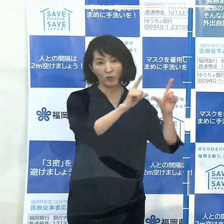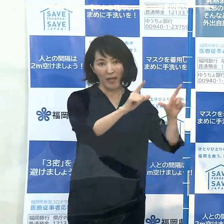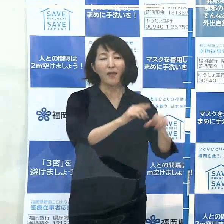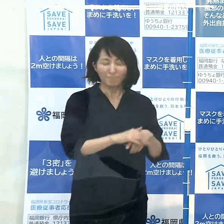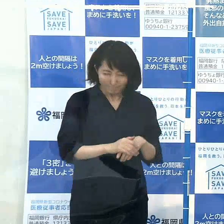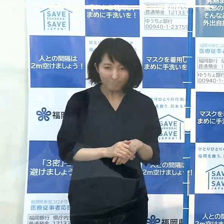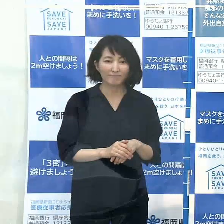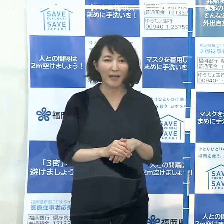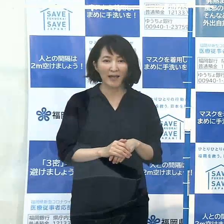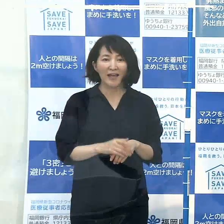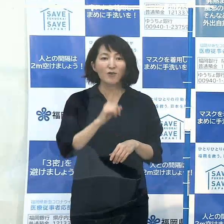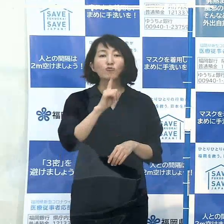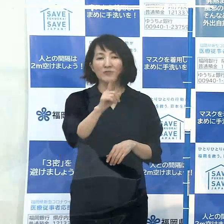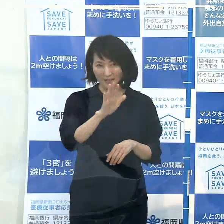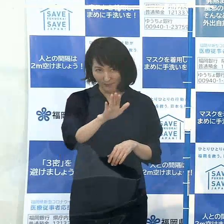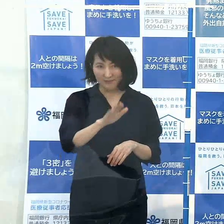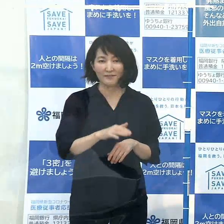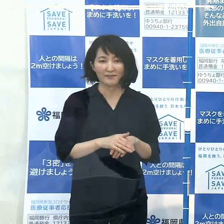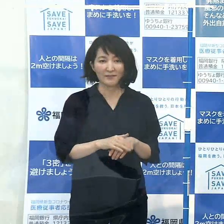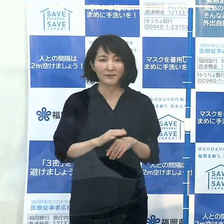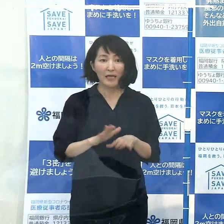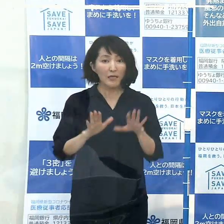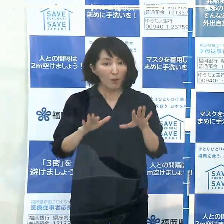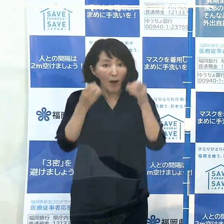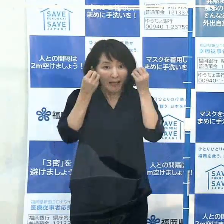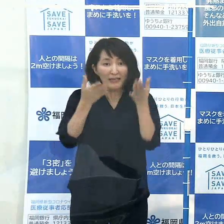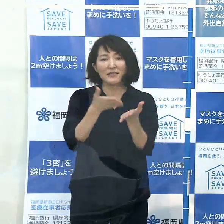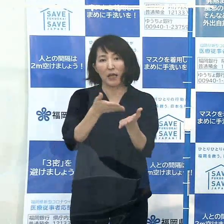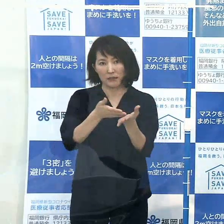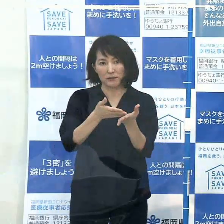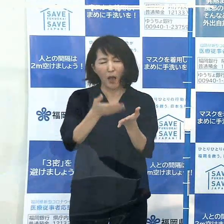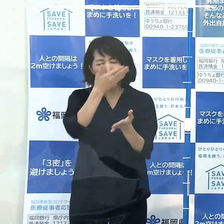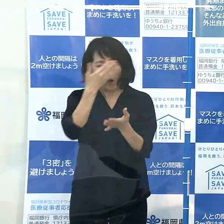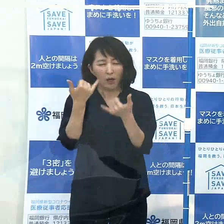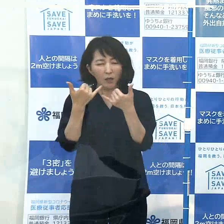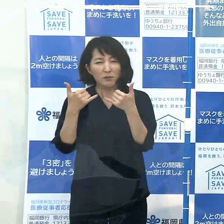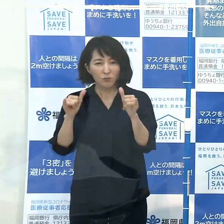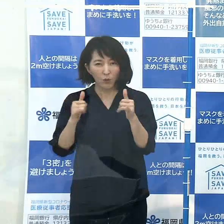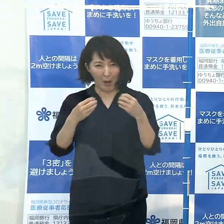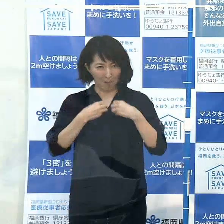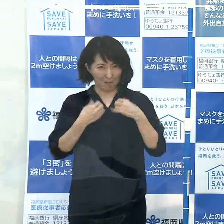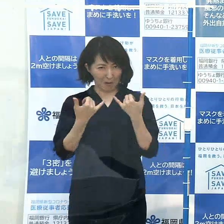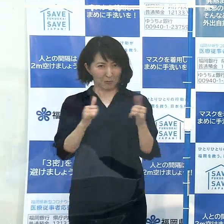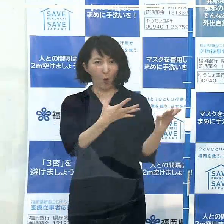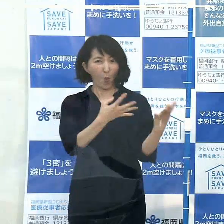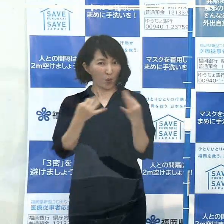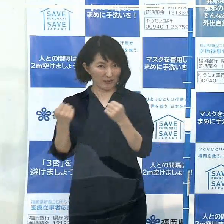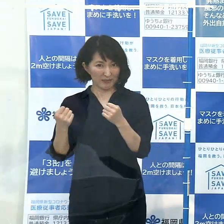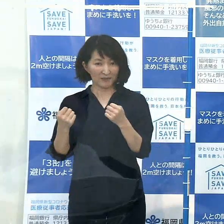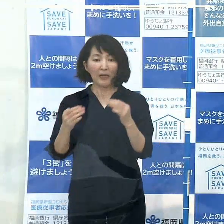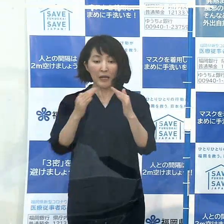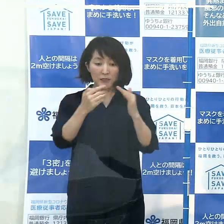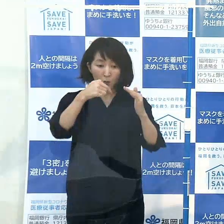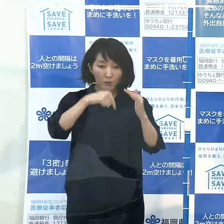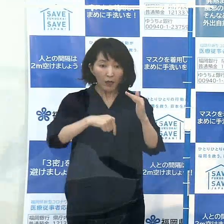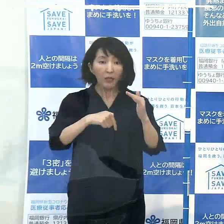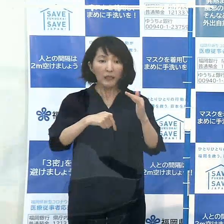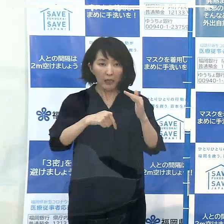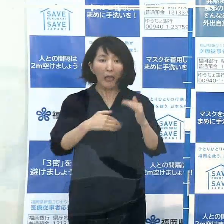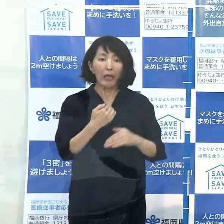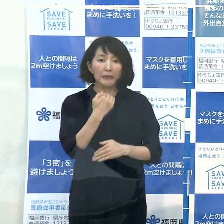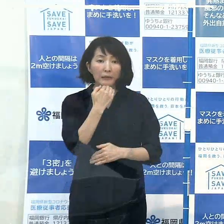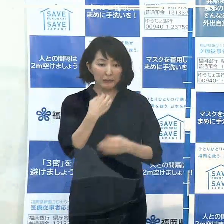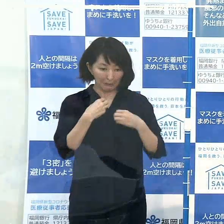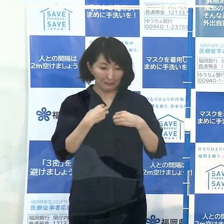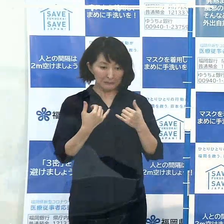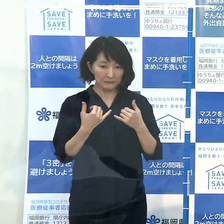者が多いとかですね、そういうことで自宅待機の方が速やかに療養施設に入れるようにするとか、そういったお